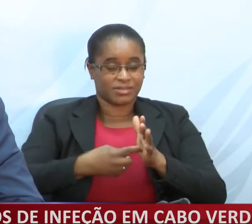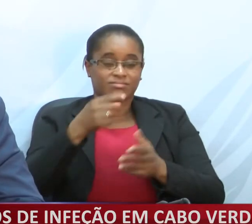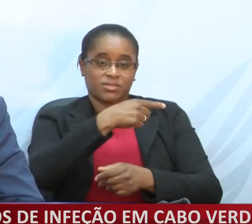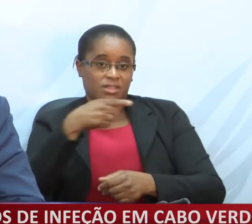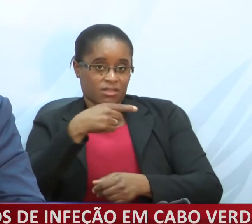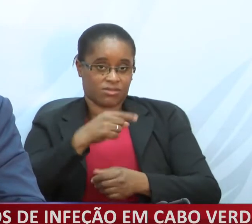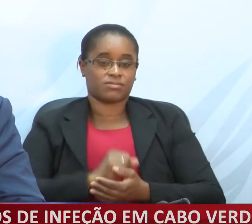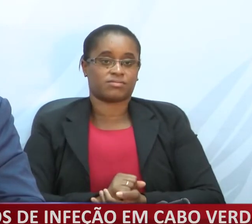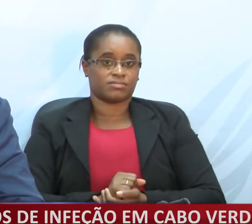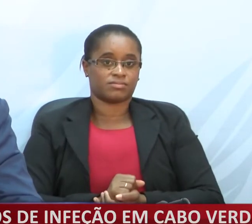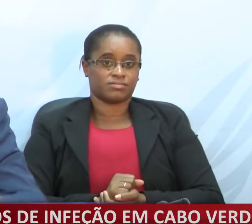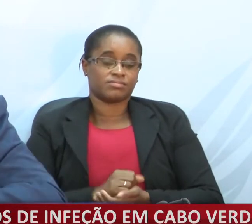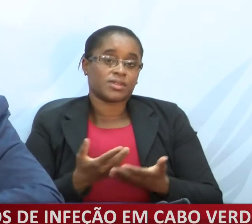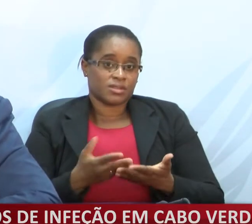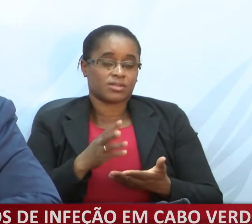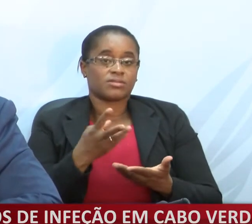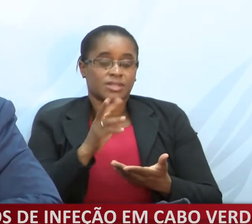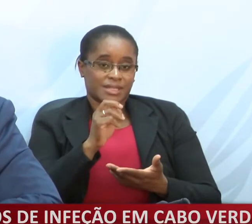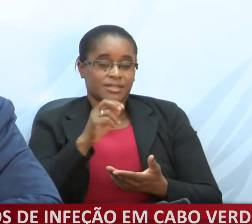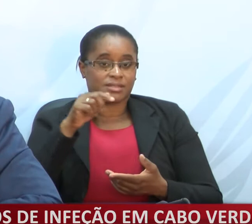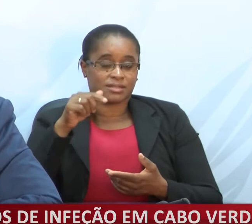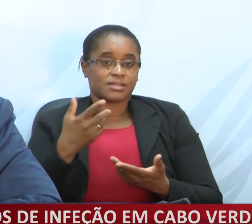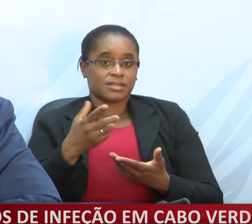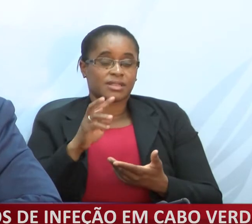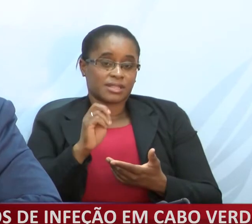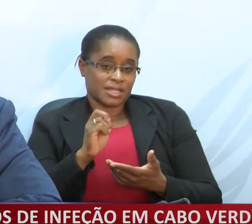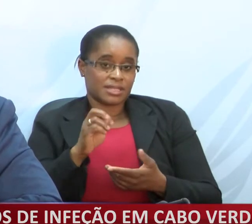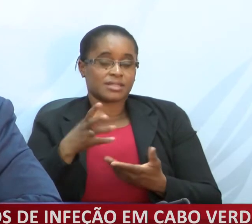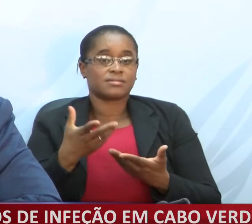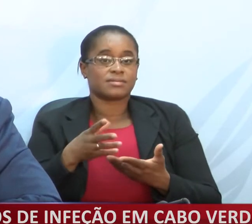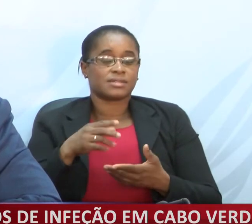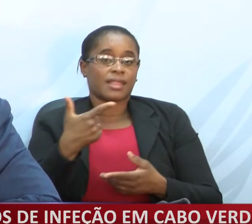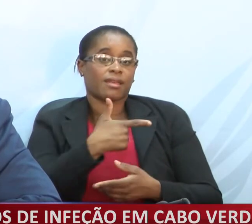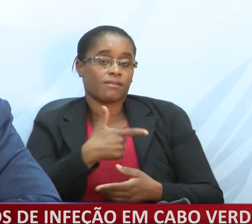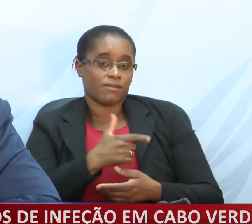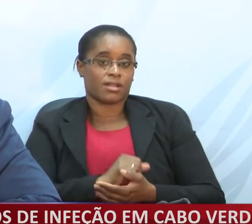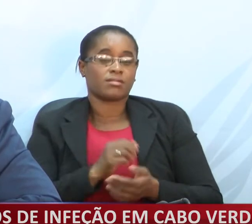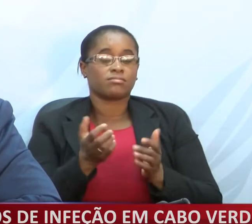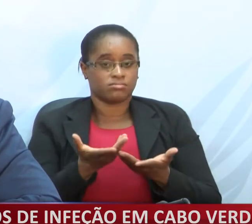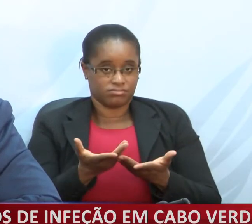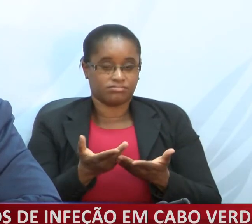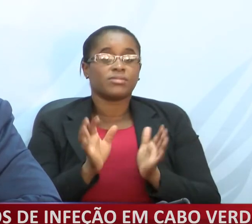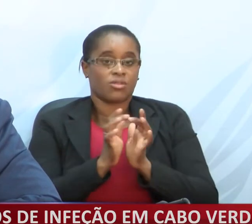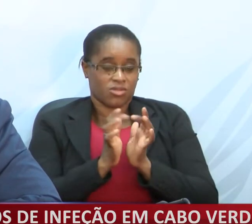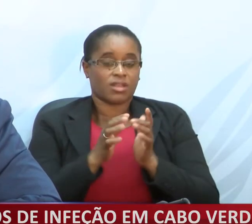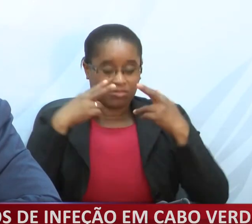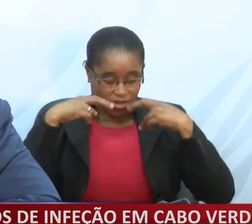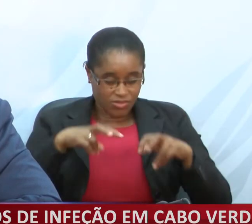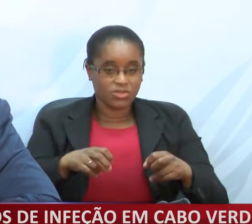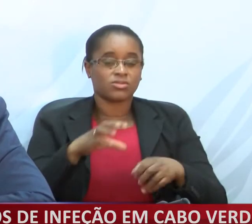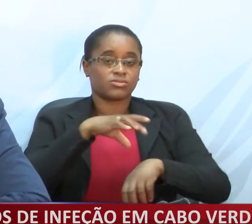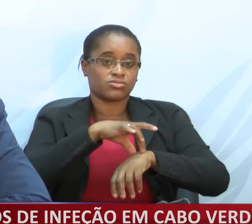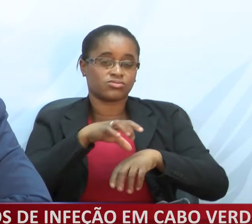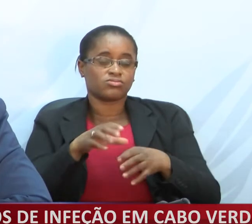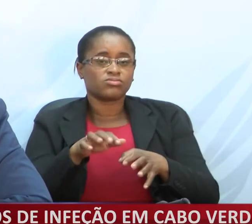negativo, sendo 13 do Conselho de Tarrafal, contactos, na investigação epidemiológica que se